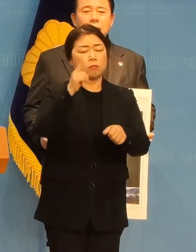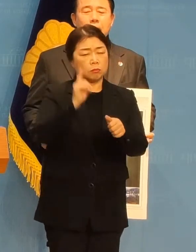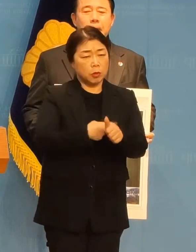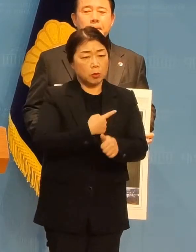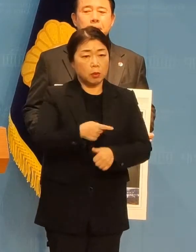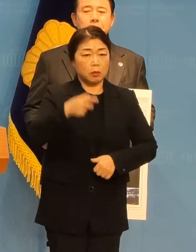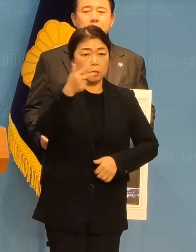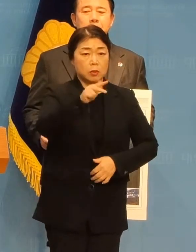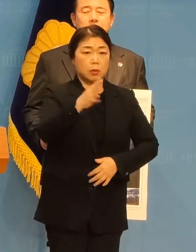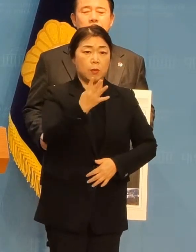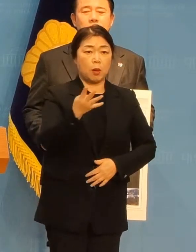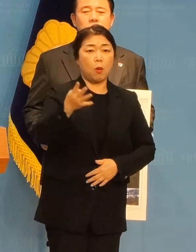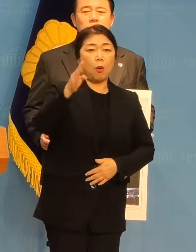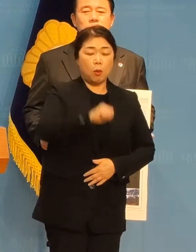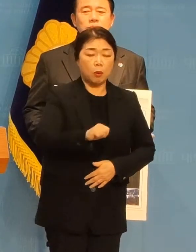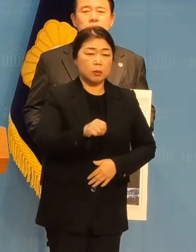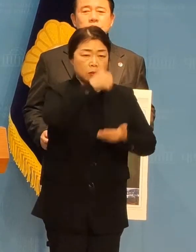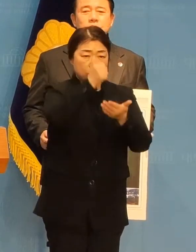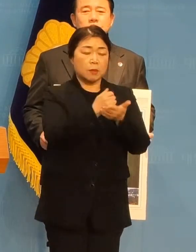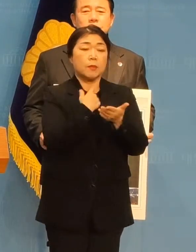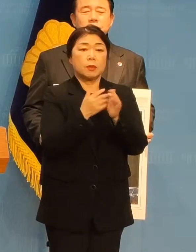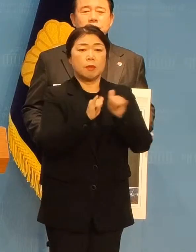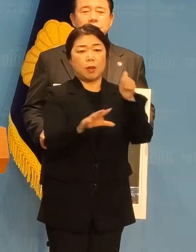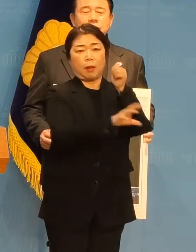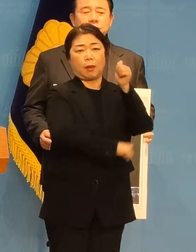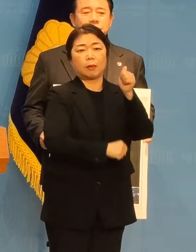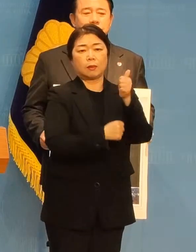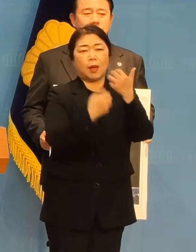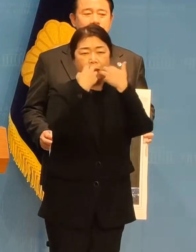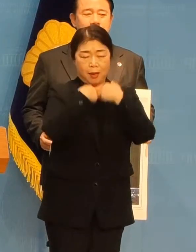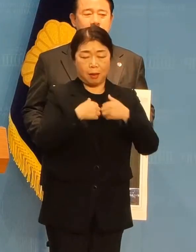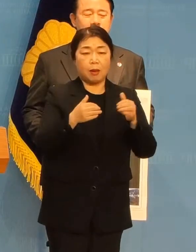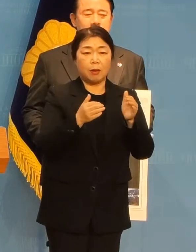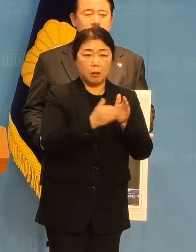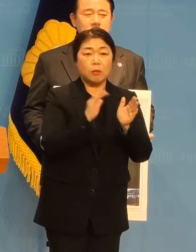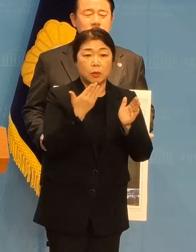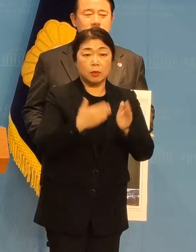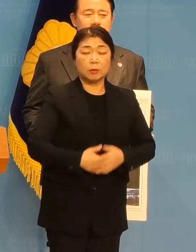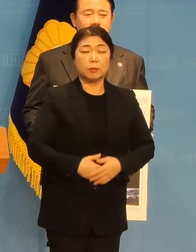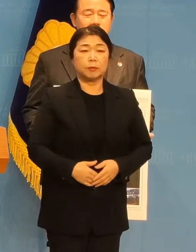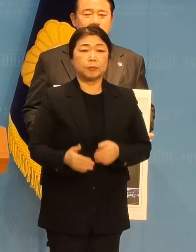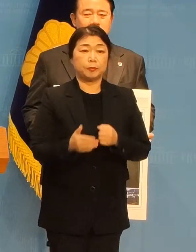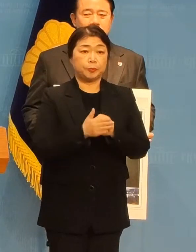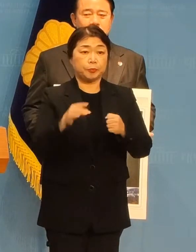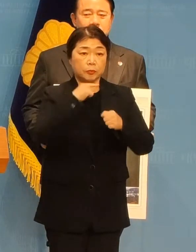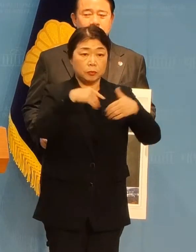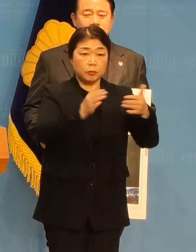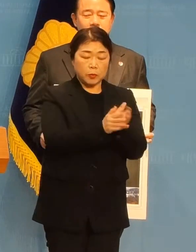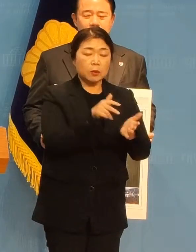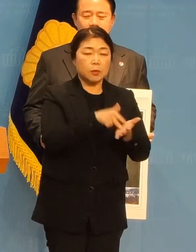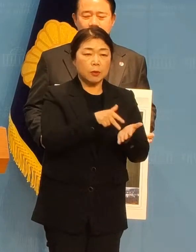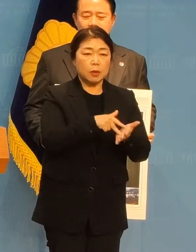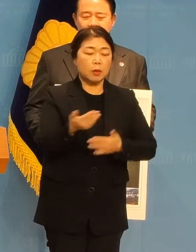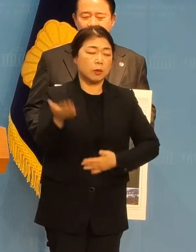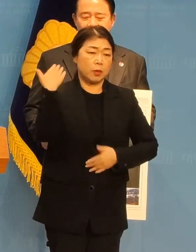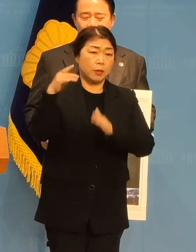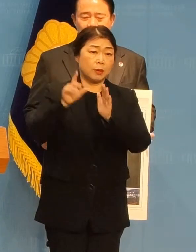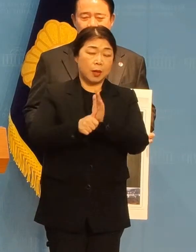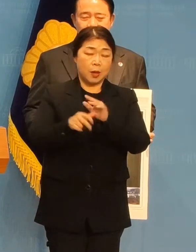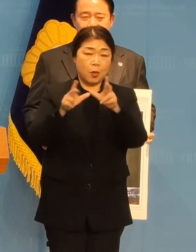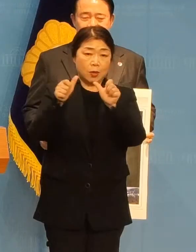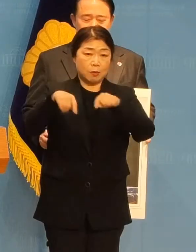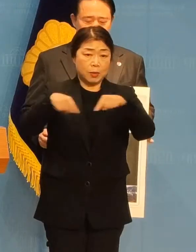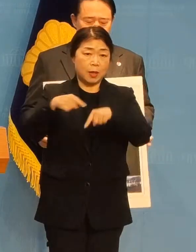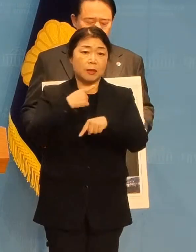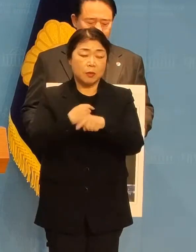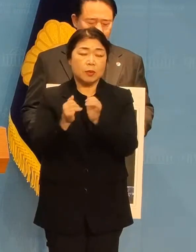범죄자들의 이익으로 돌아갈 상황에 처했습니다. 이에 국민의힘은 당시 성남시의 수뇌부와 김만배 등